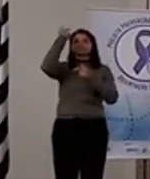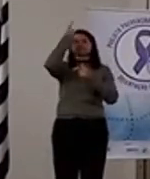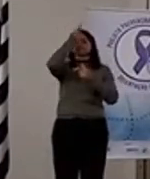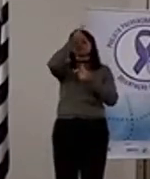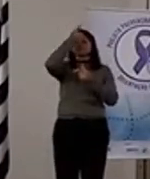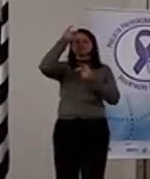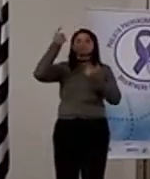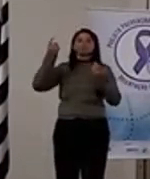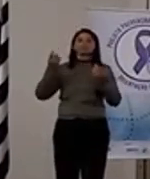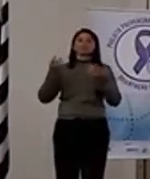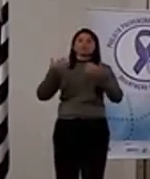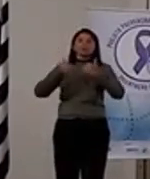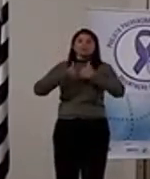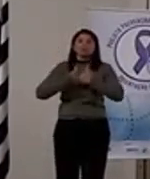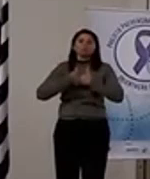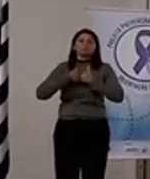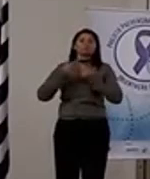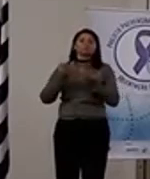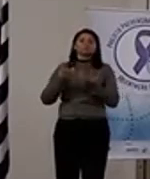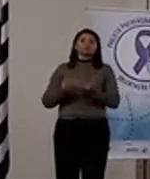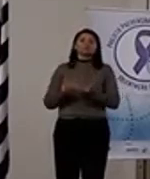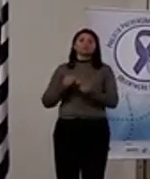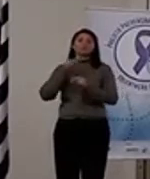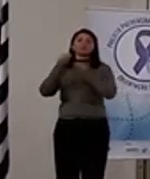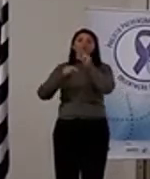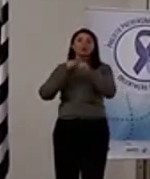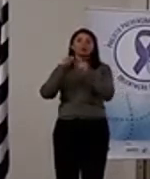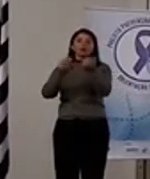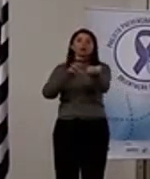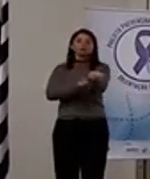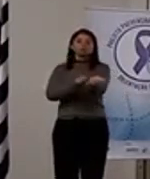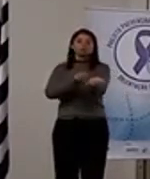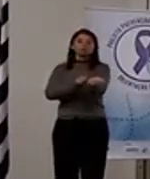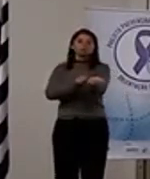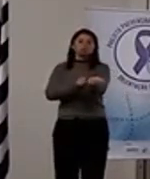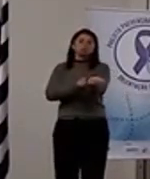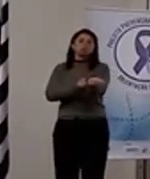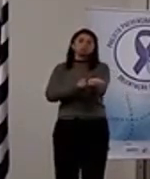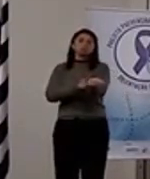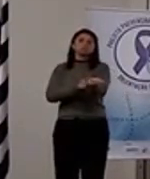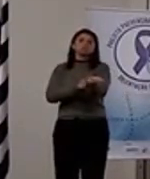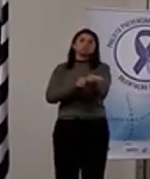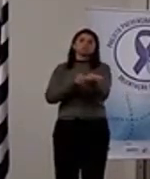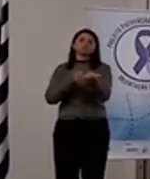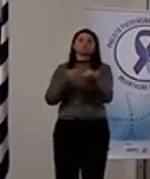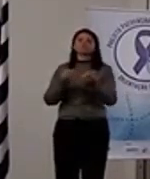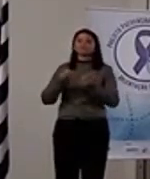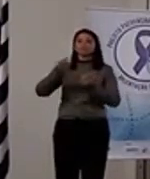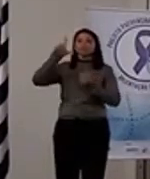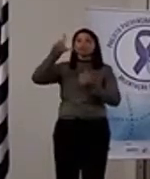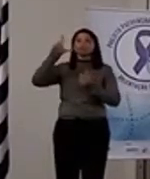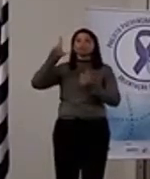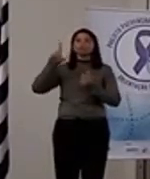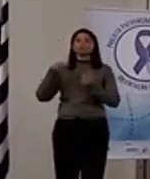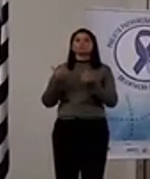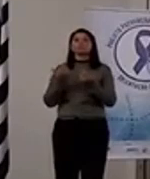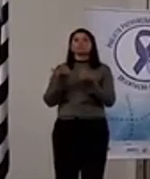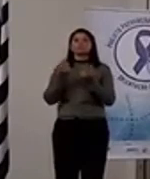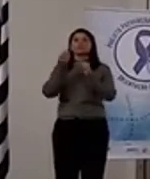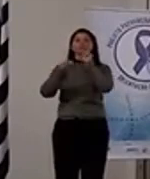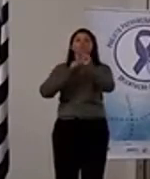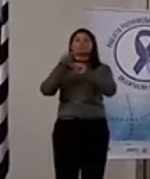Eles, podem ter hipertensão arterial, alteração das glândulas adrenérgicas, ou seja, é uma doença o